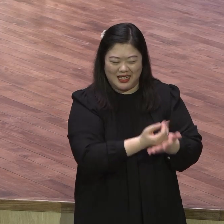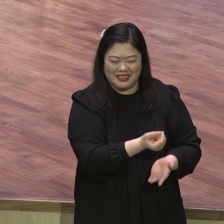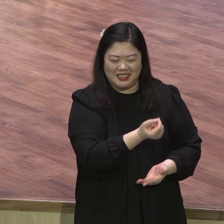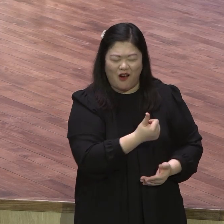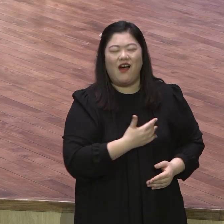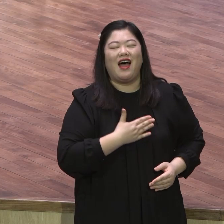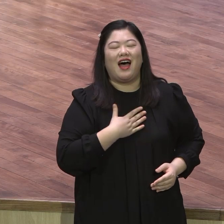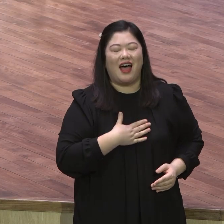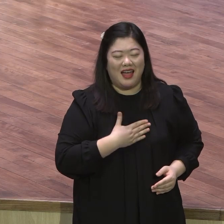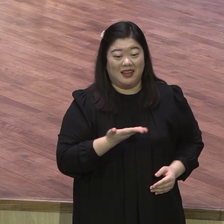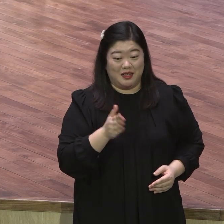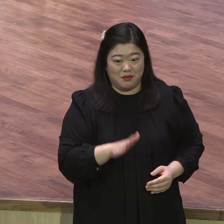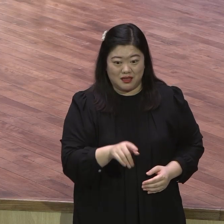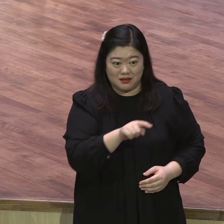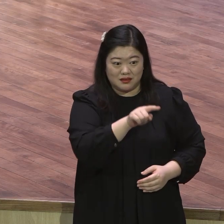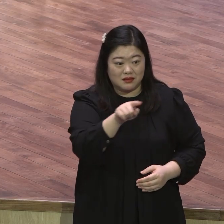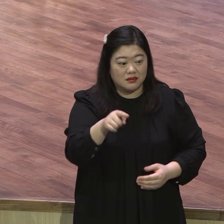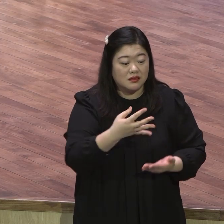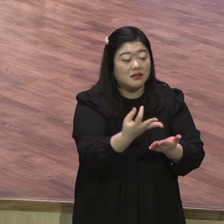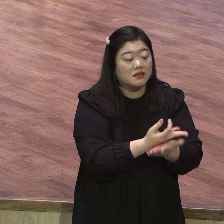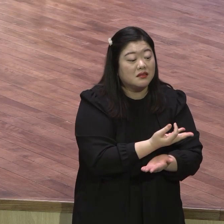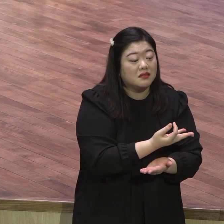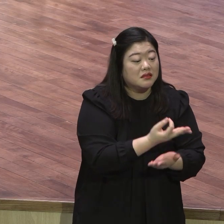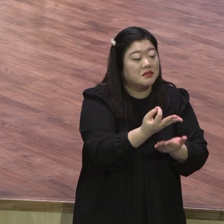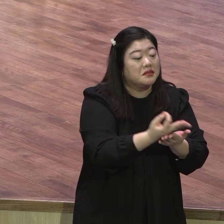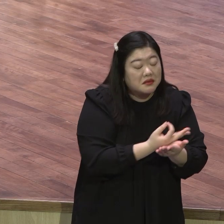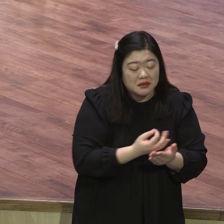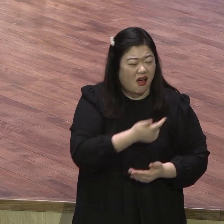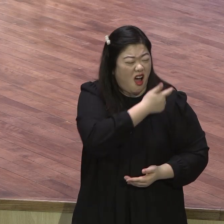그 정도는 예수님보다 천배로 더 나은 거예요.